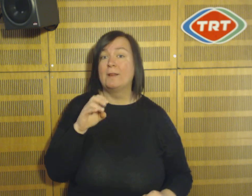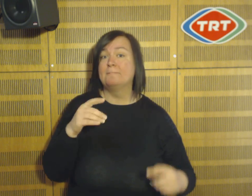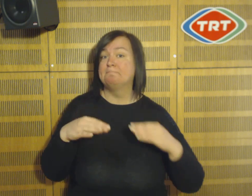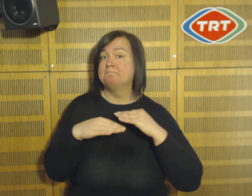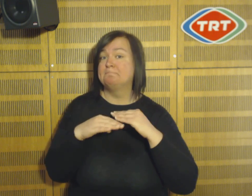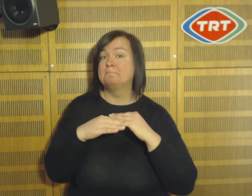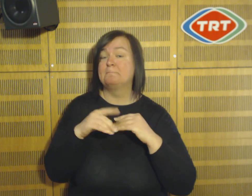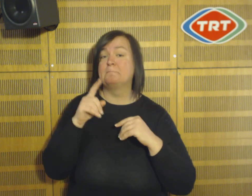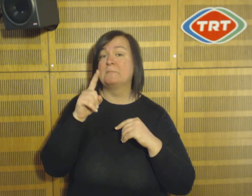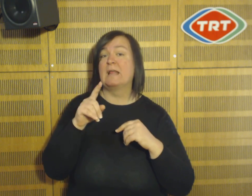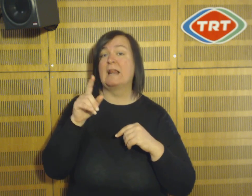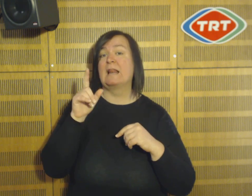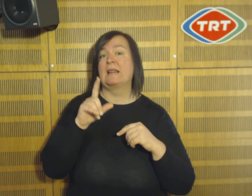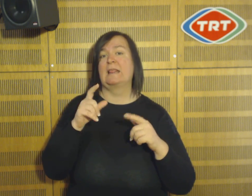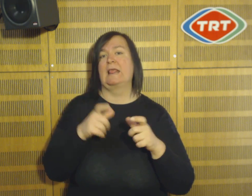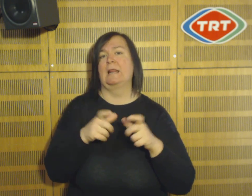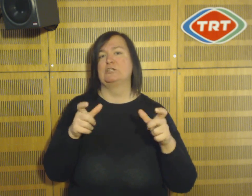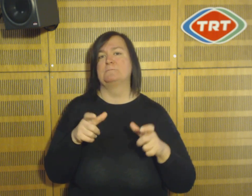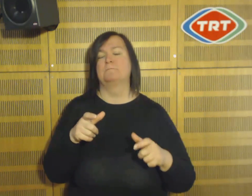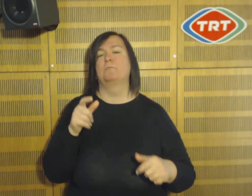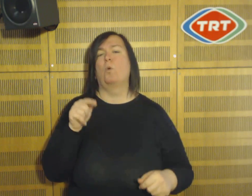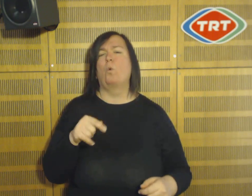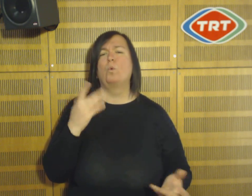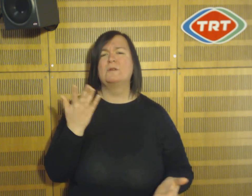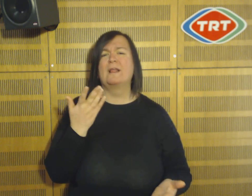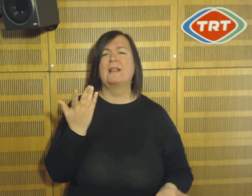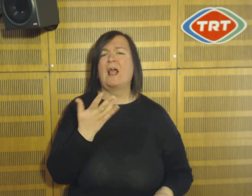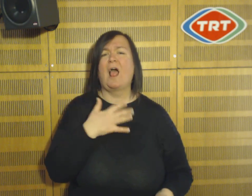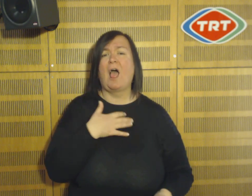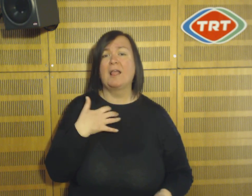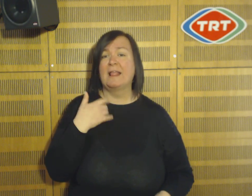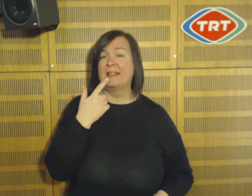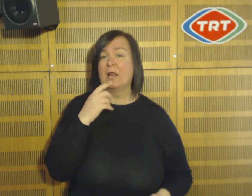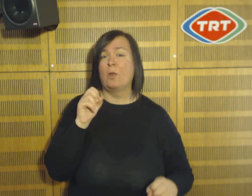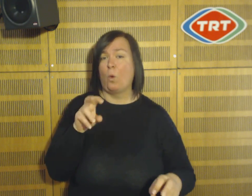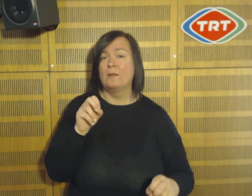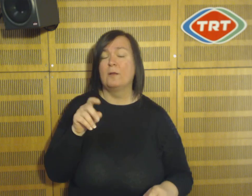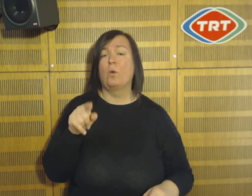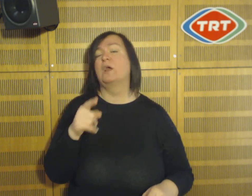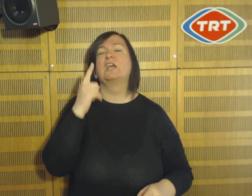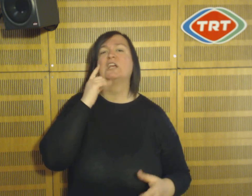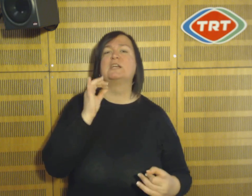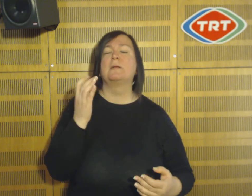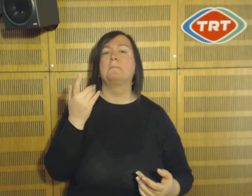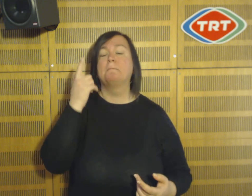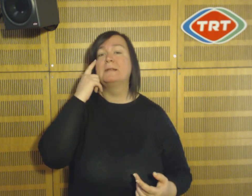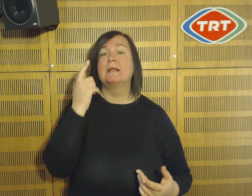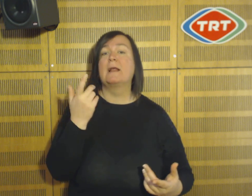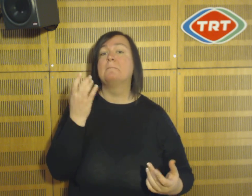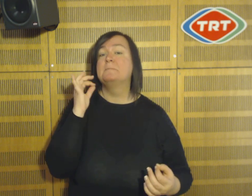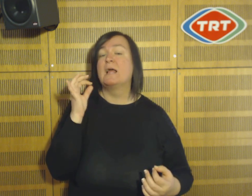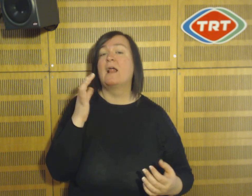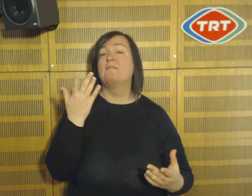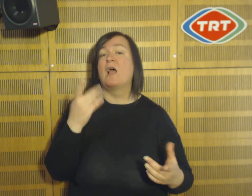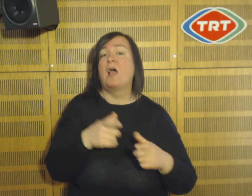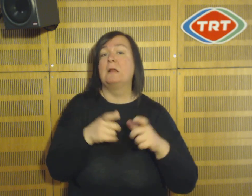bilgisel veya akademik gelişim O yüzden ne kadar biz an dil öğretimini geliştirirsin Aslında bilel veya akademik gelişimini de geliştirmiş